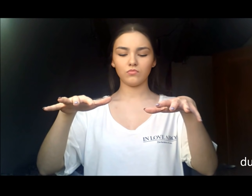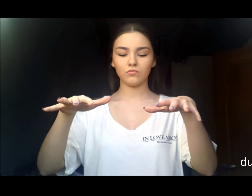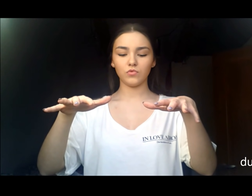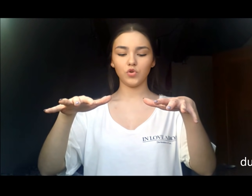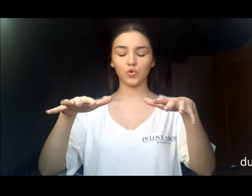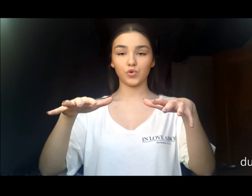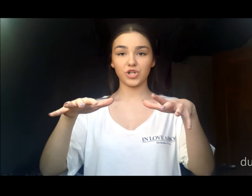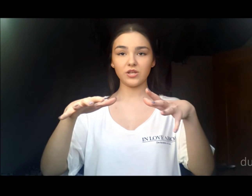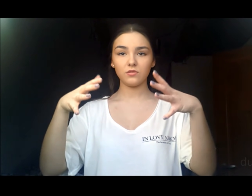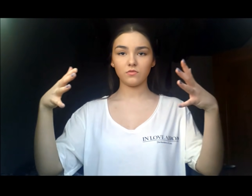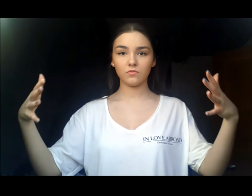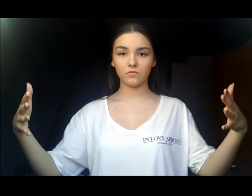Duży.